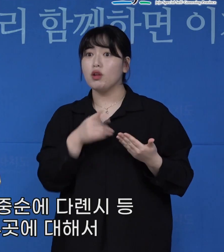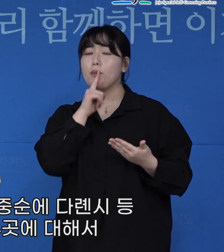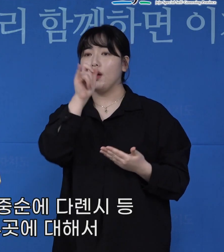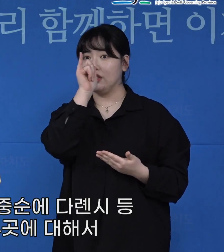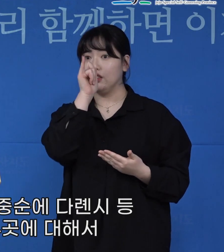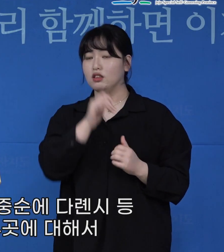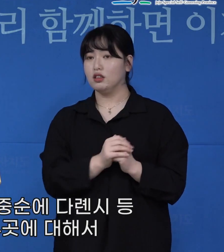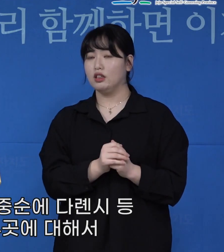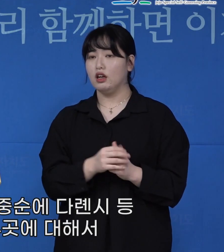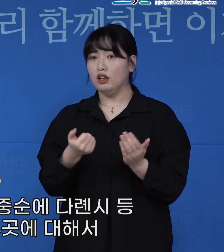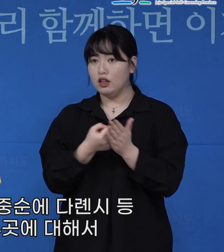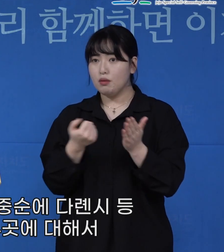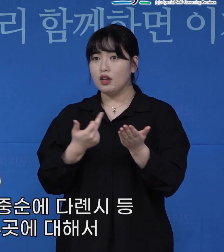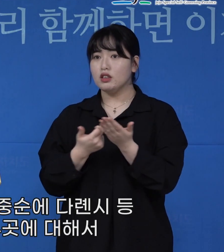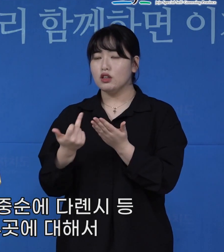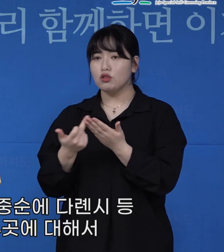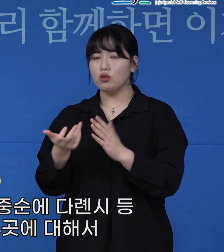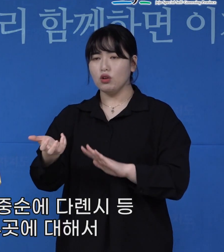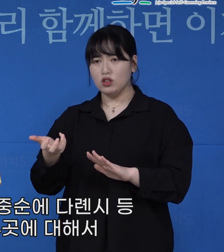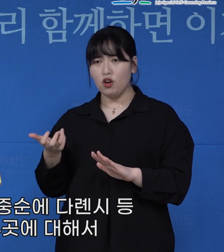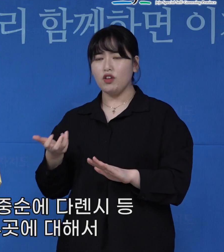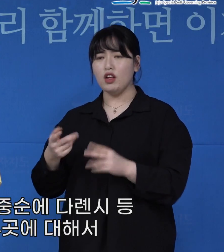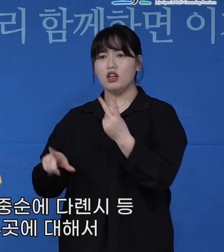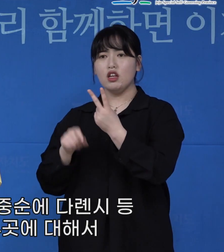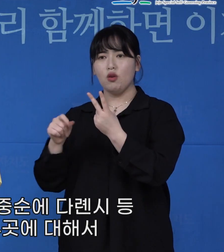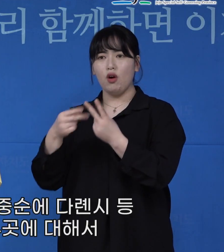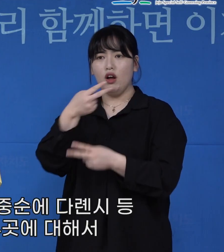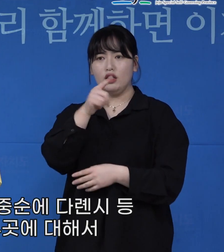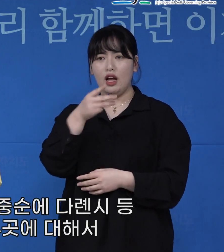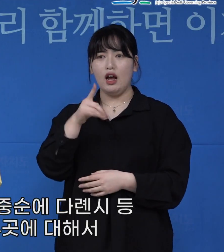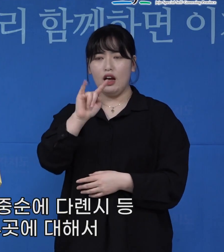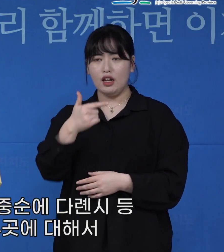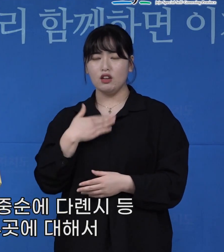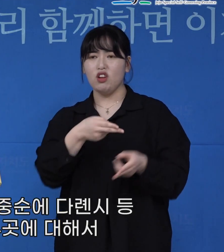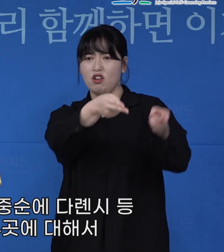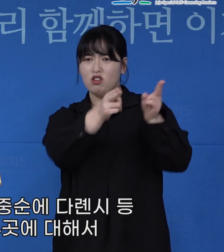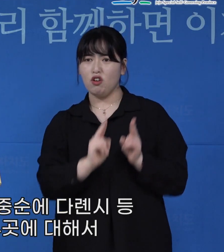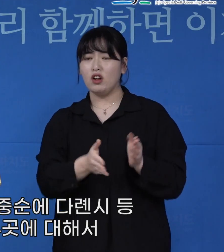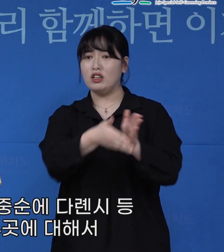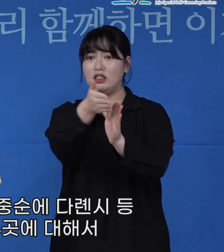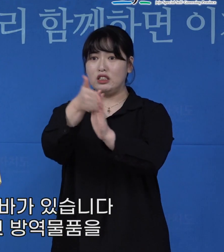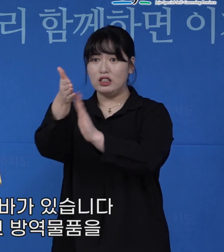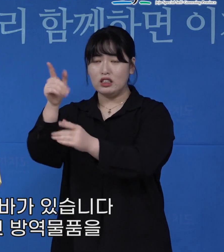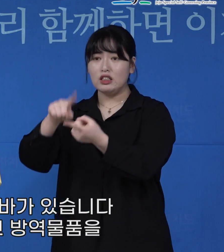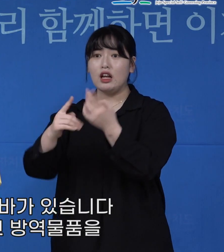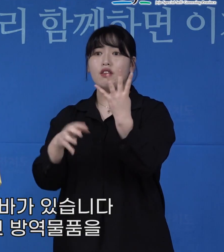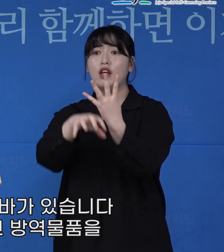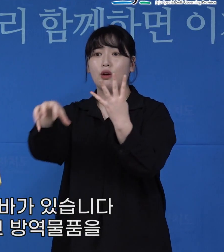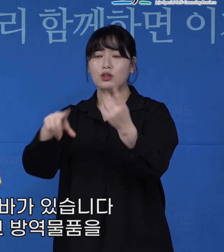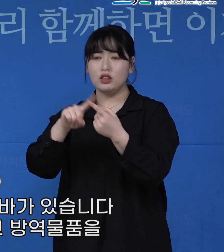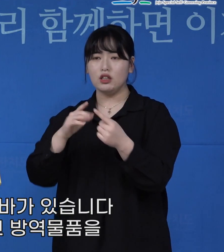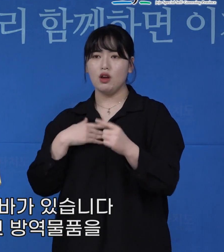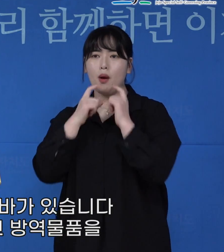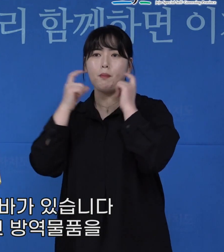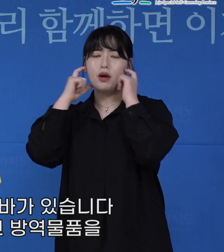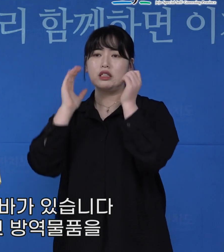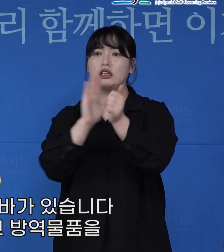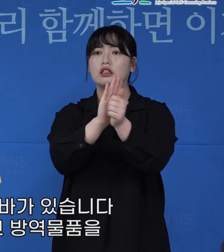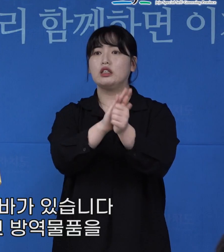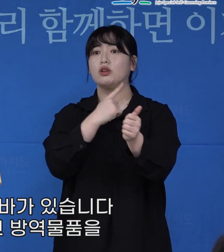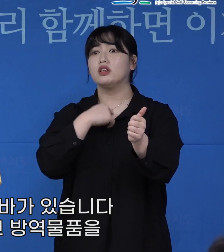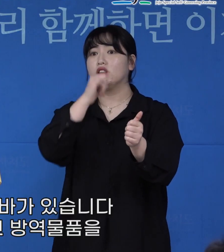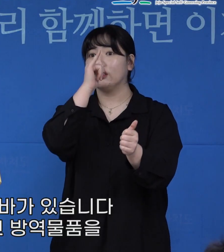제주도는 2월 중순에 다롄시 등 자매 우호 도시 4곳에 대해서 마스크를 지원한